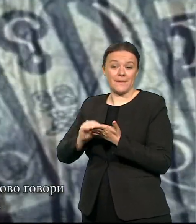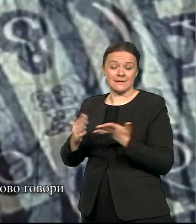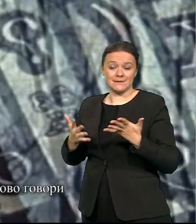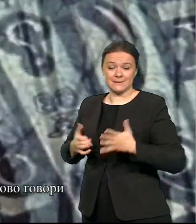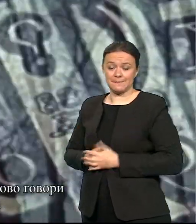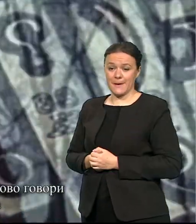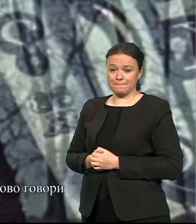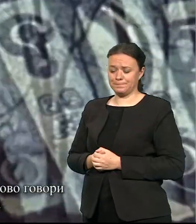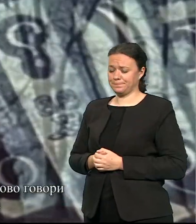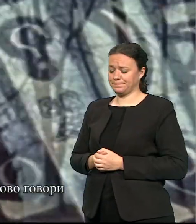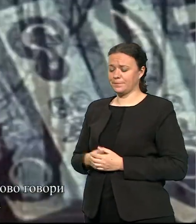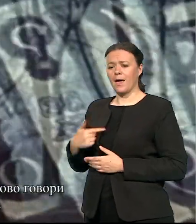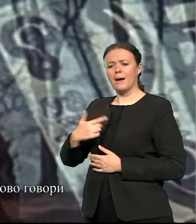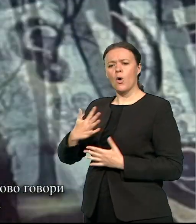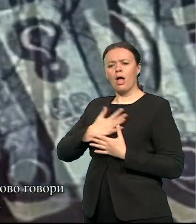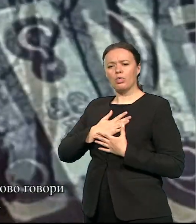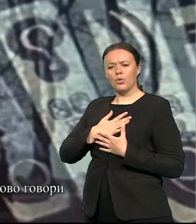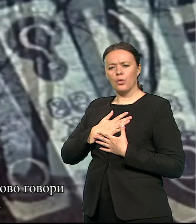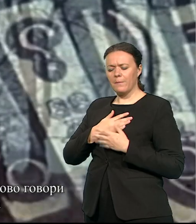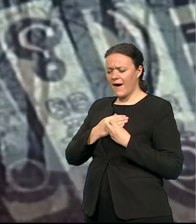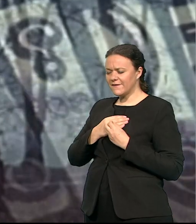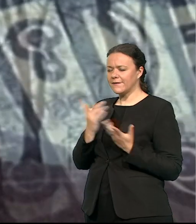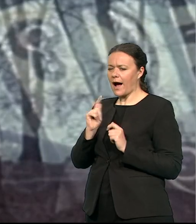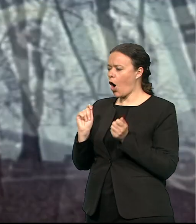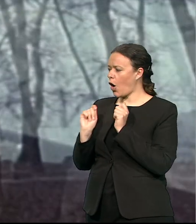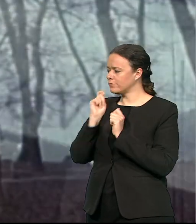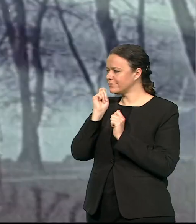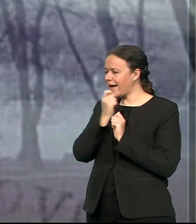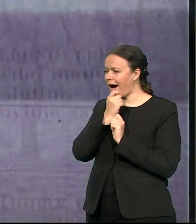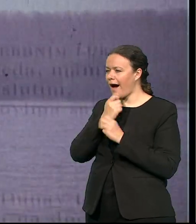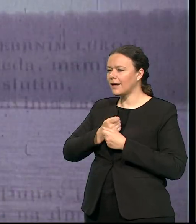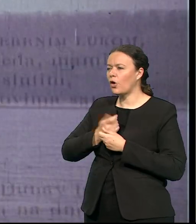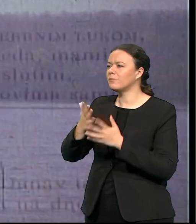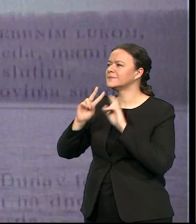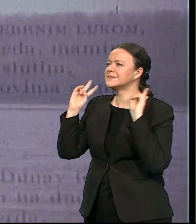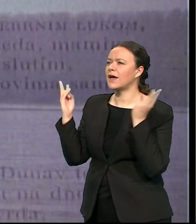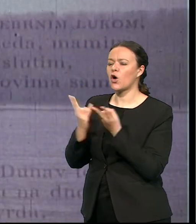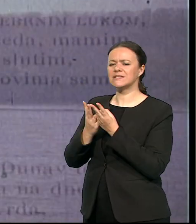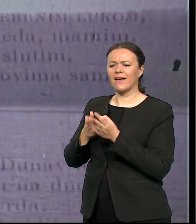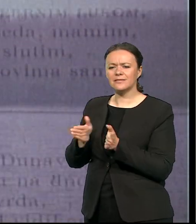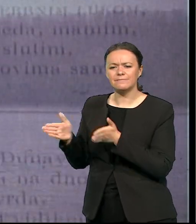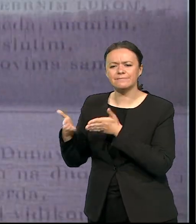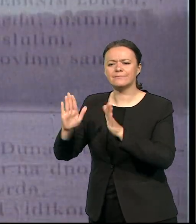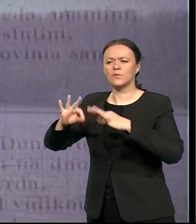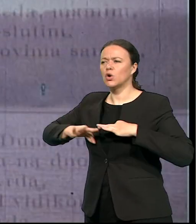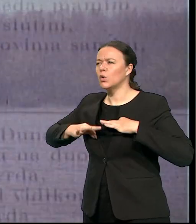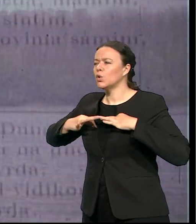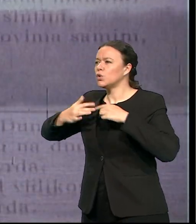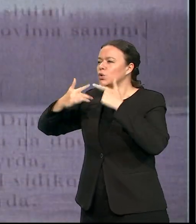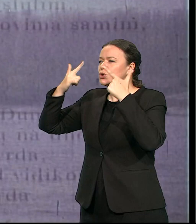Jer ljubav će moja pomešati tajno po svetu sve potoke i zore i spustiti na život